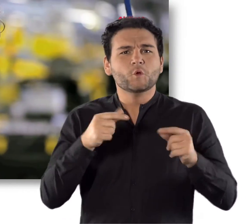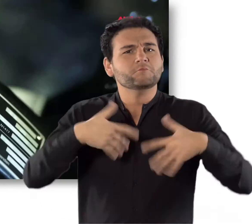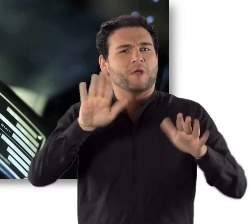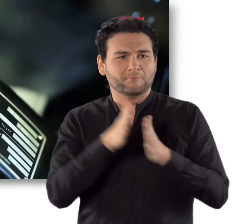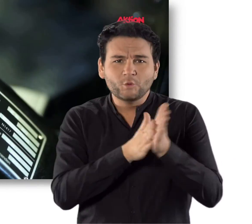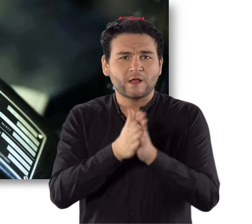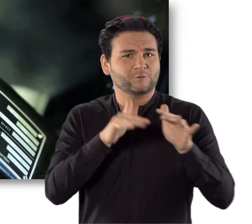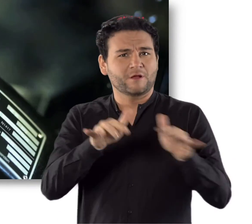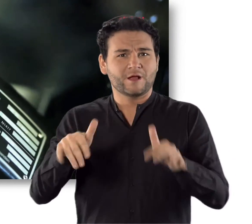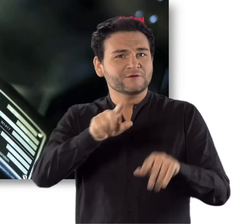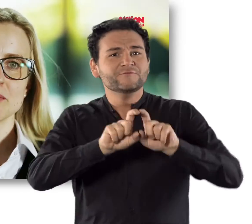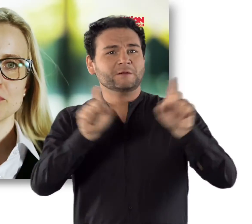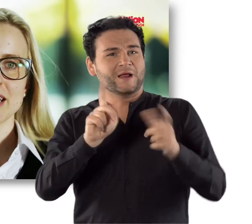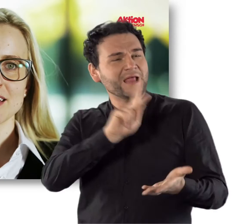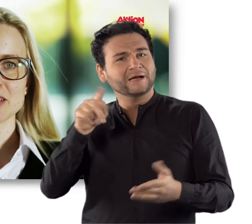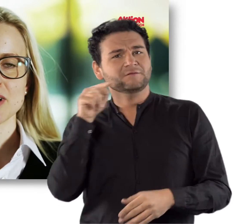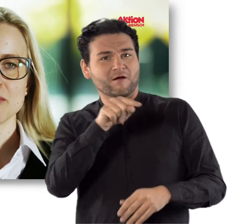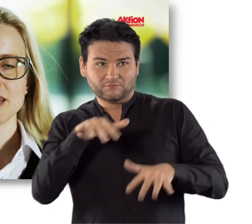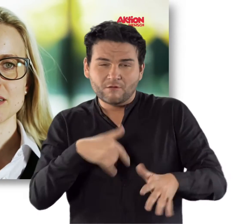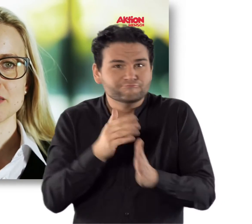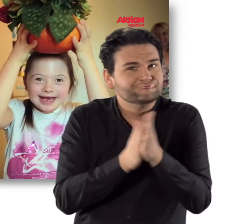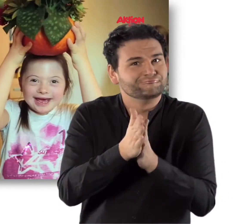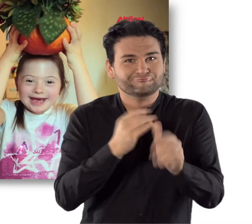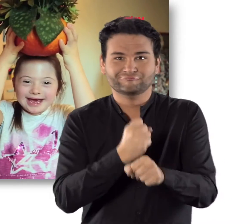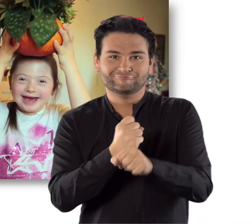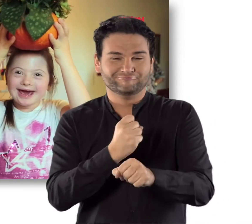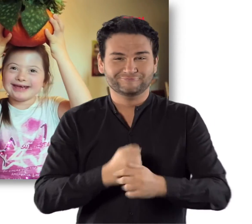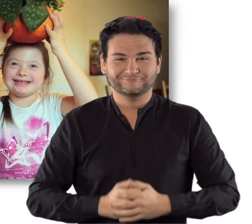Mich motiviert es dann noch mehr bei Kärcher zu arbeiten.